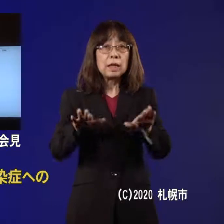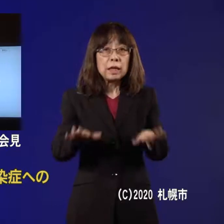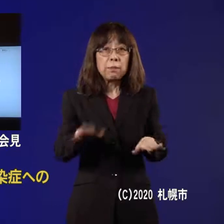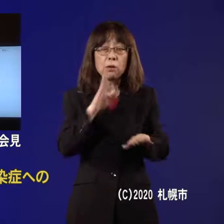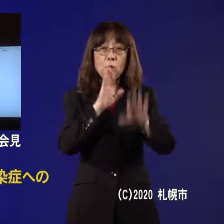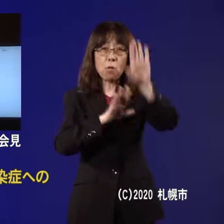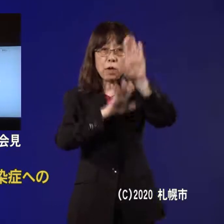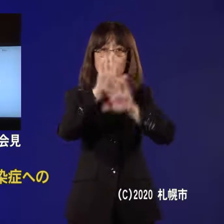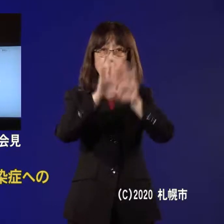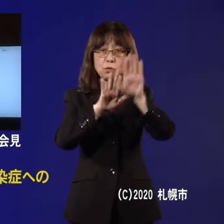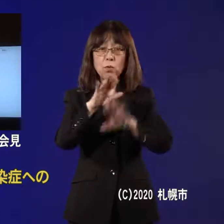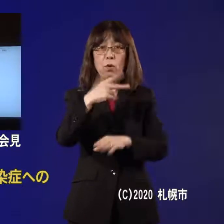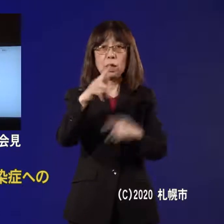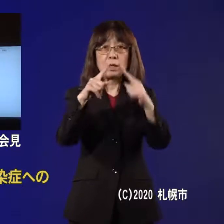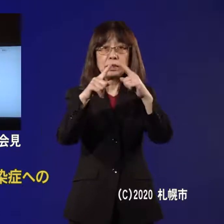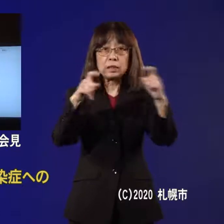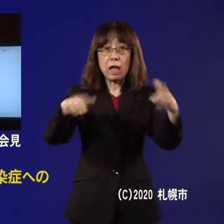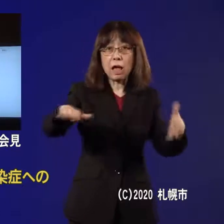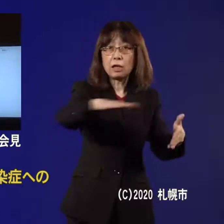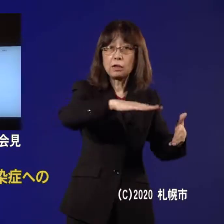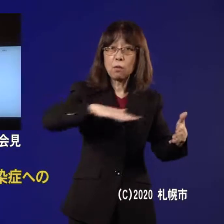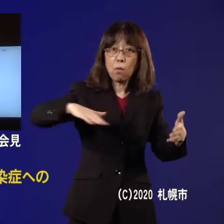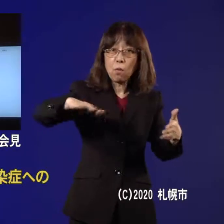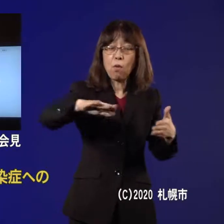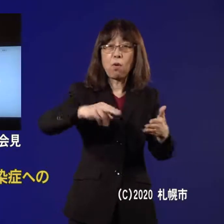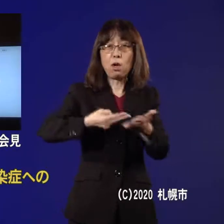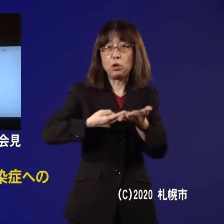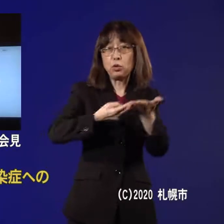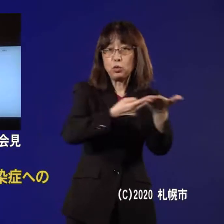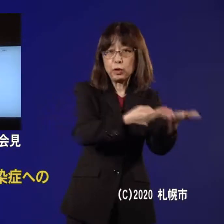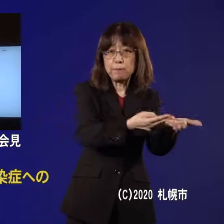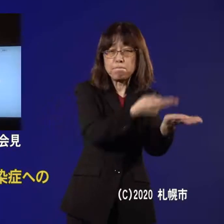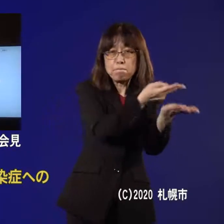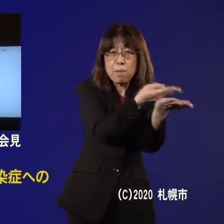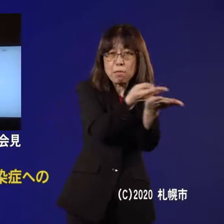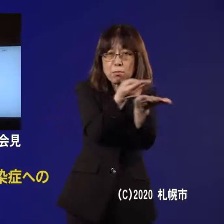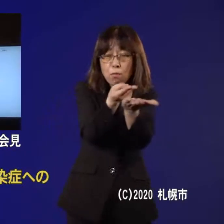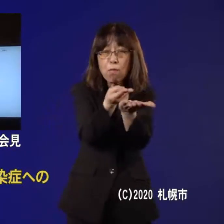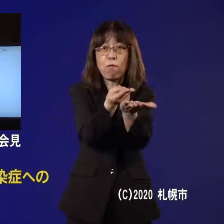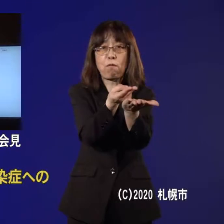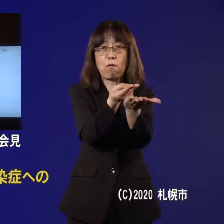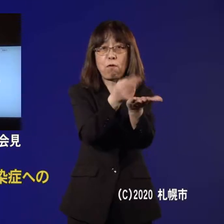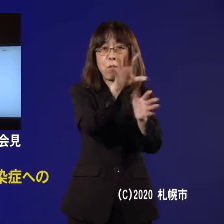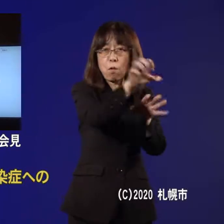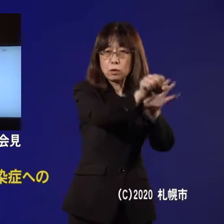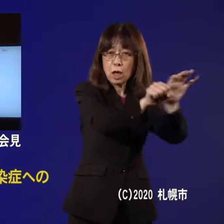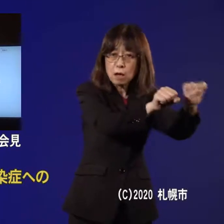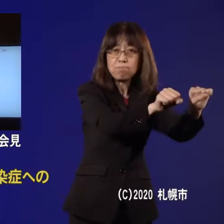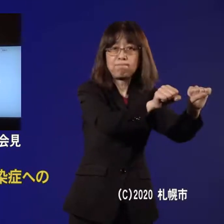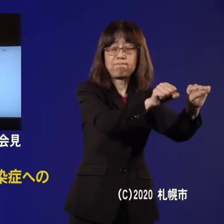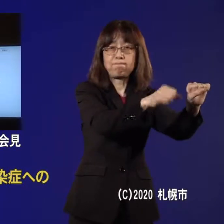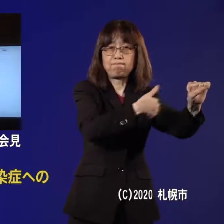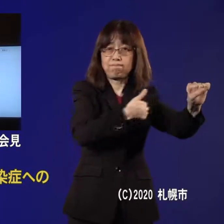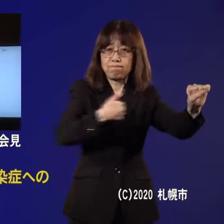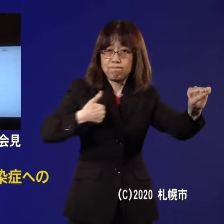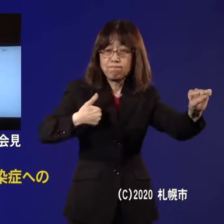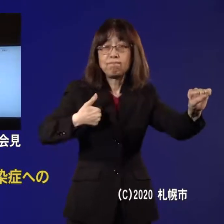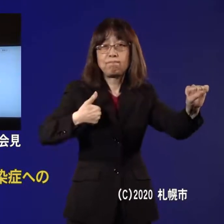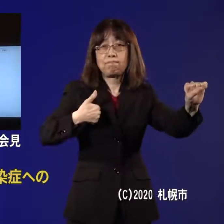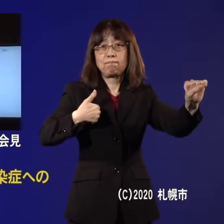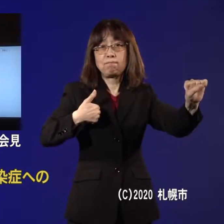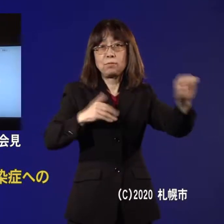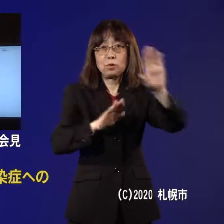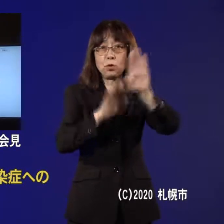市内の入院ベッド、そこを確認で抑えられているという状況